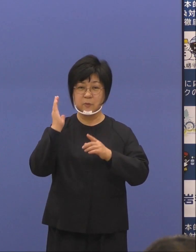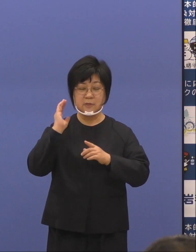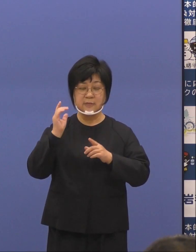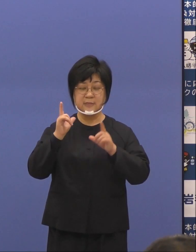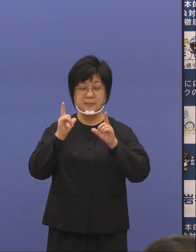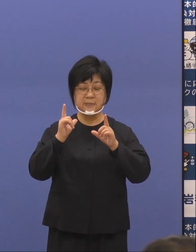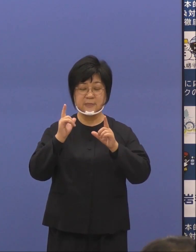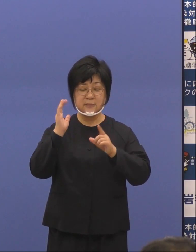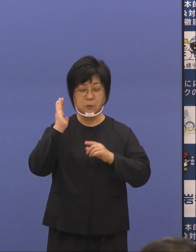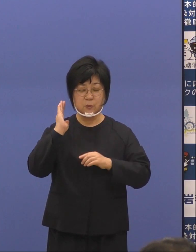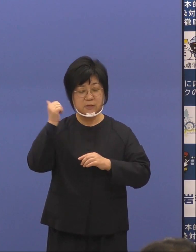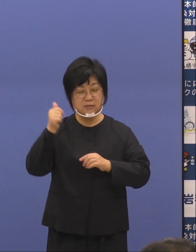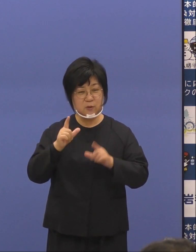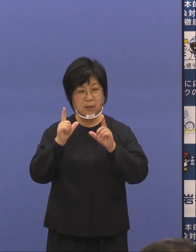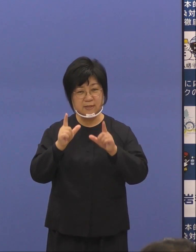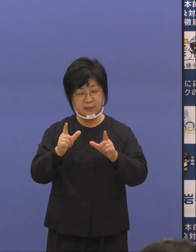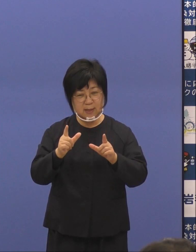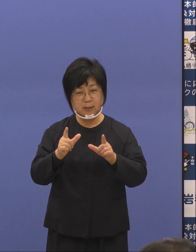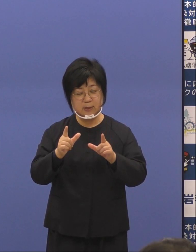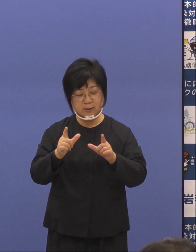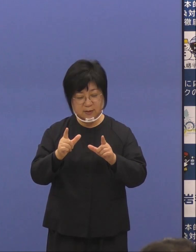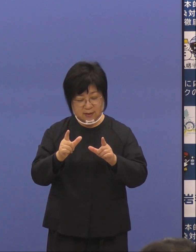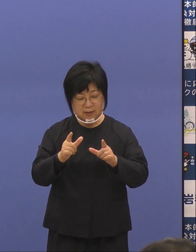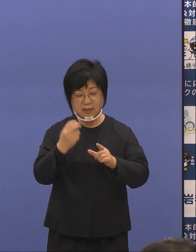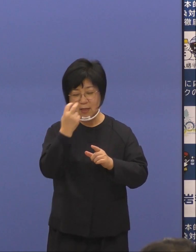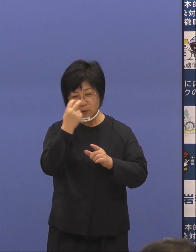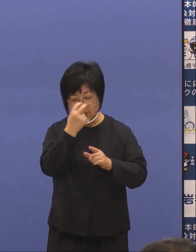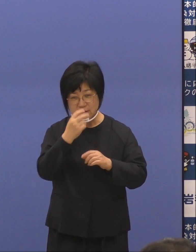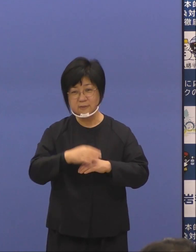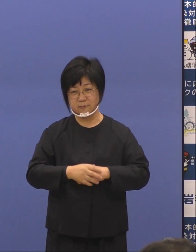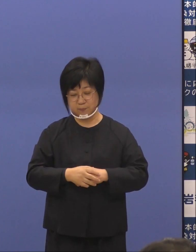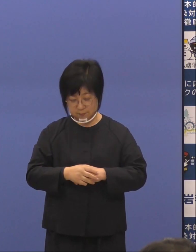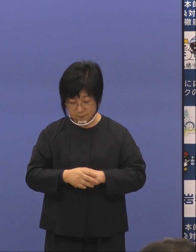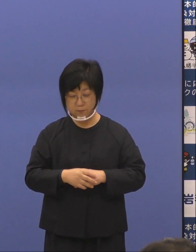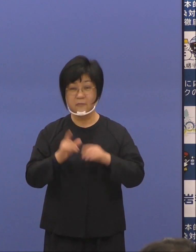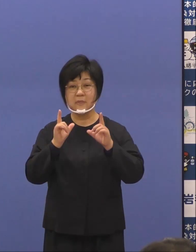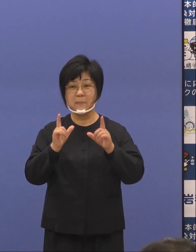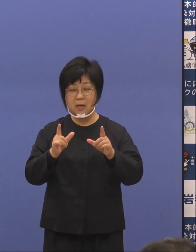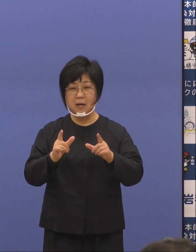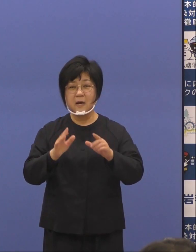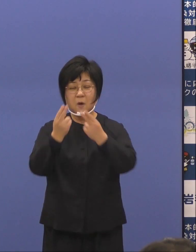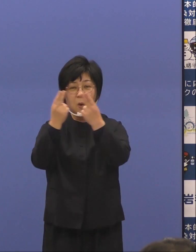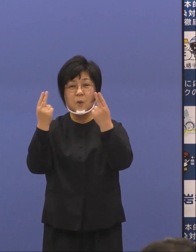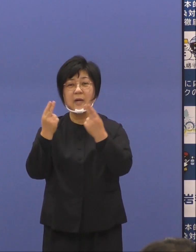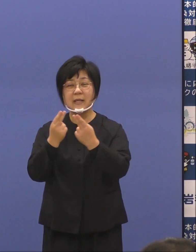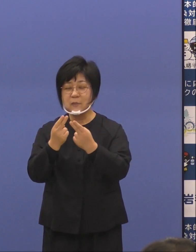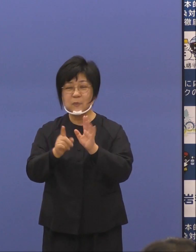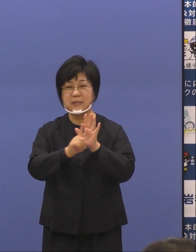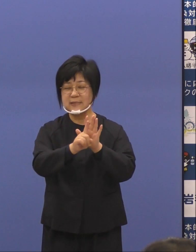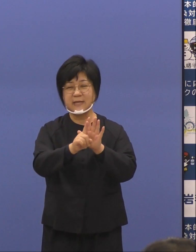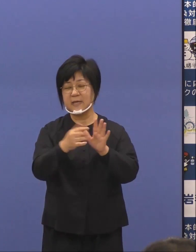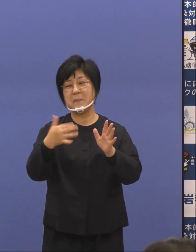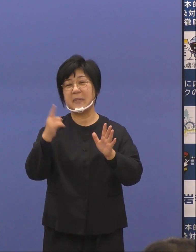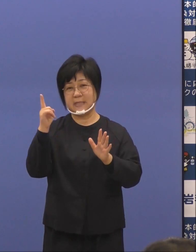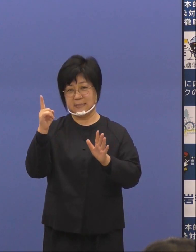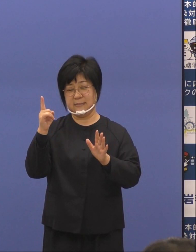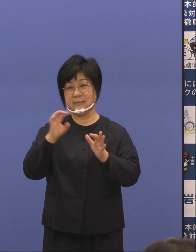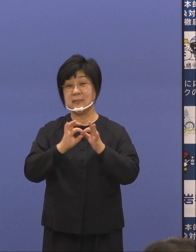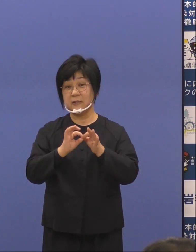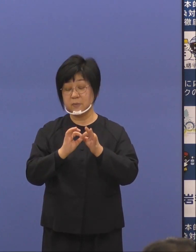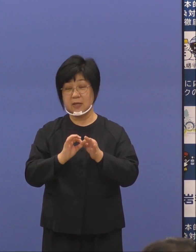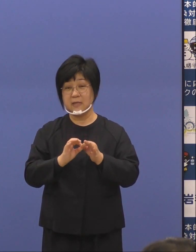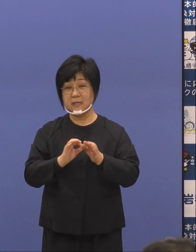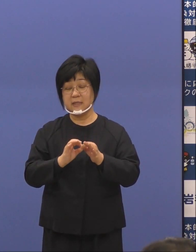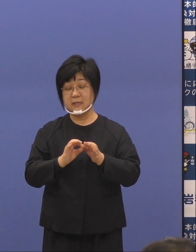まあ、今北海道がまだそういう宣言を出してないんですけれども、まあ、今すぐ絶対出さなきゃならないという状